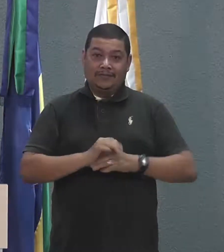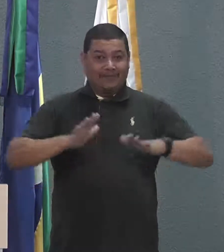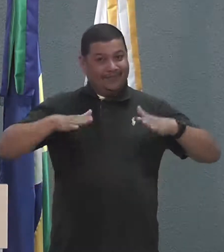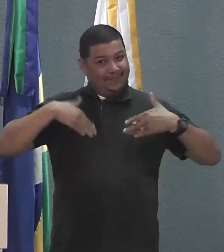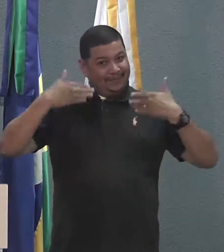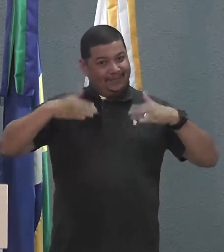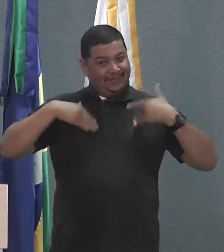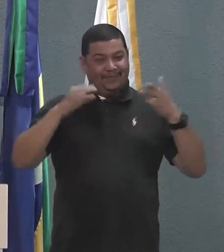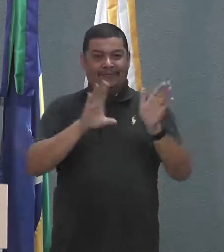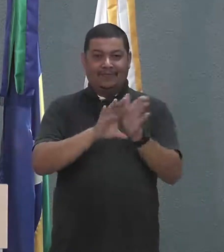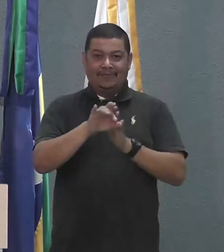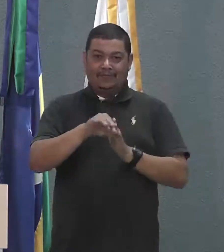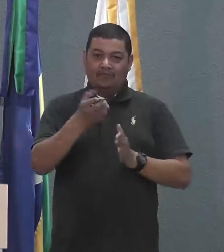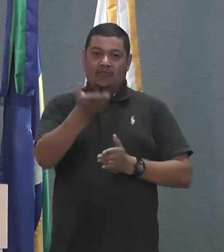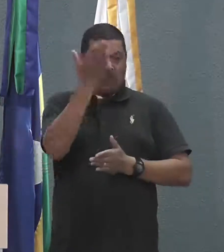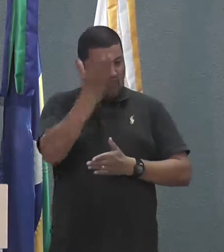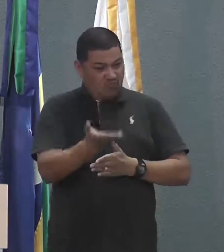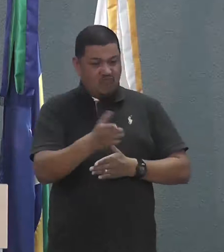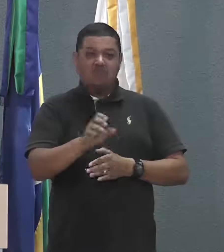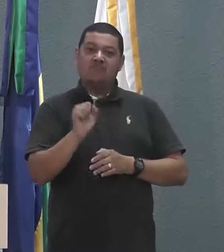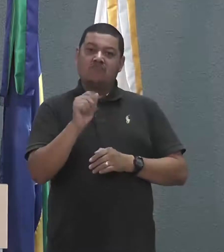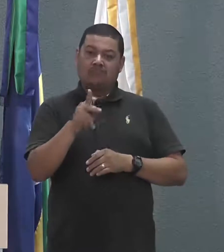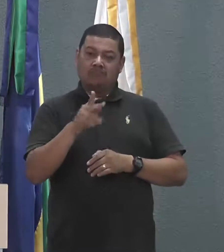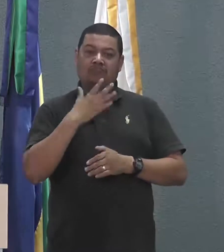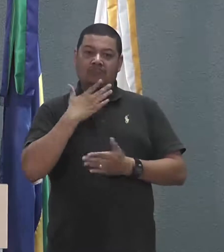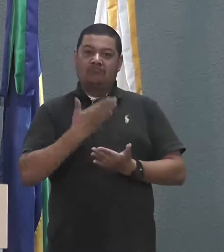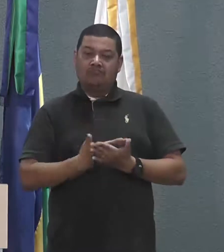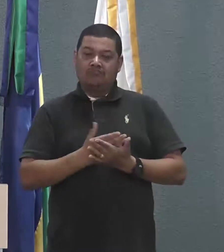para Cacoal. O senhor está de parabéns.